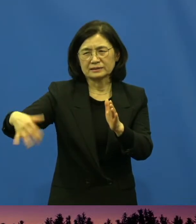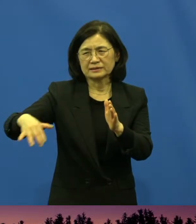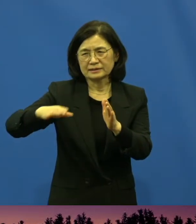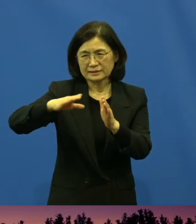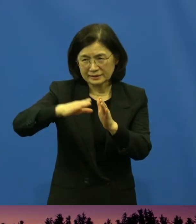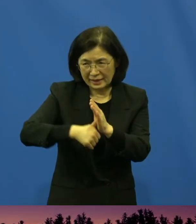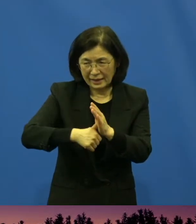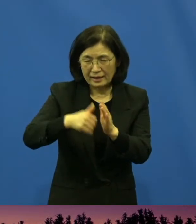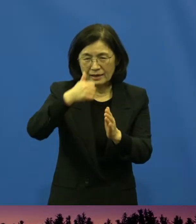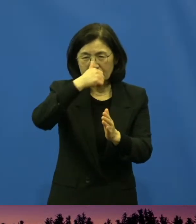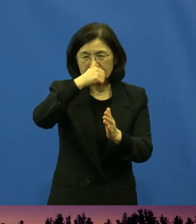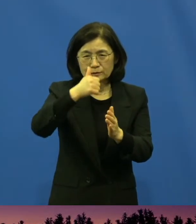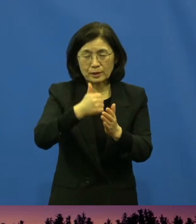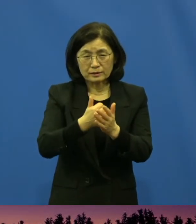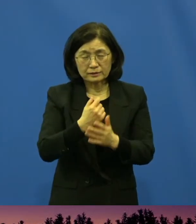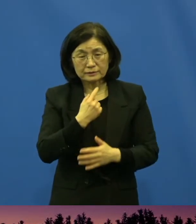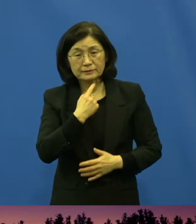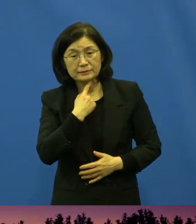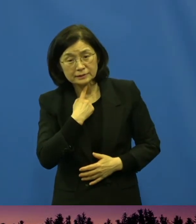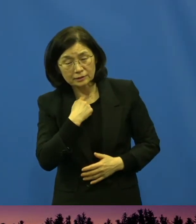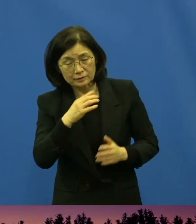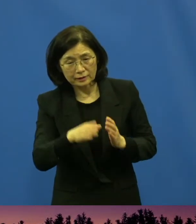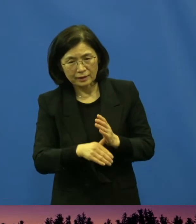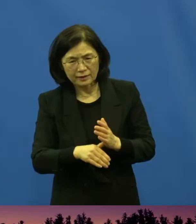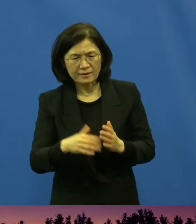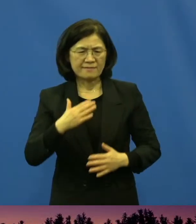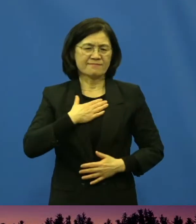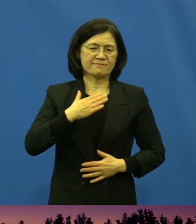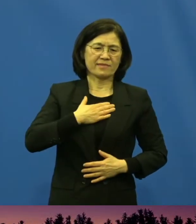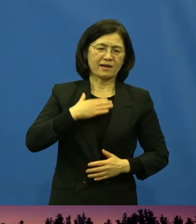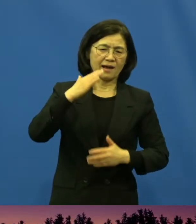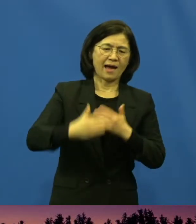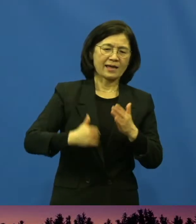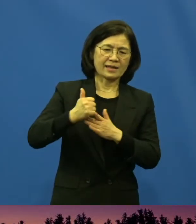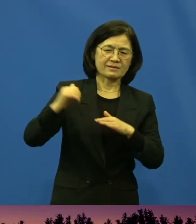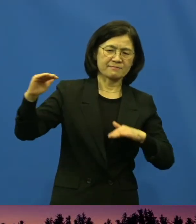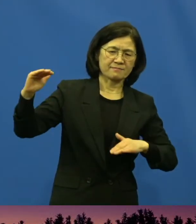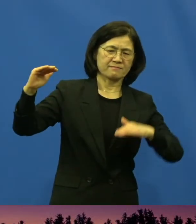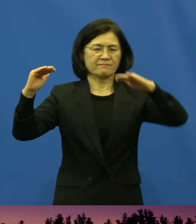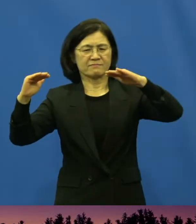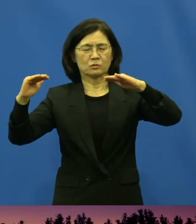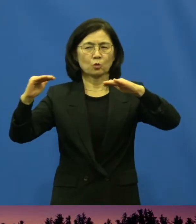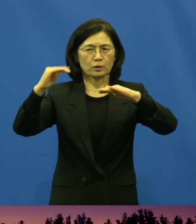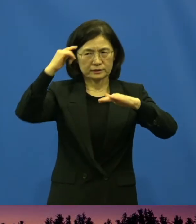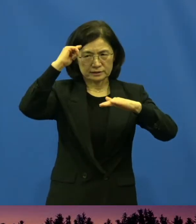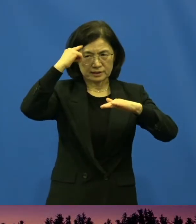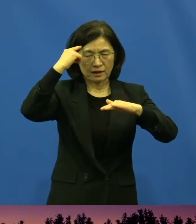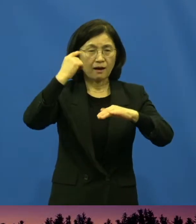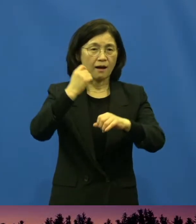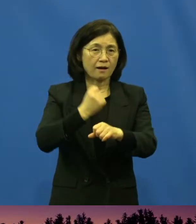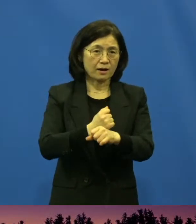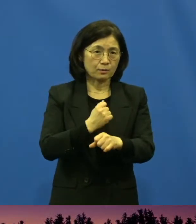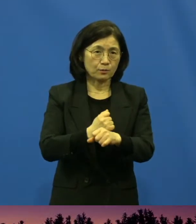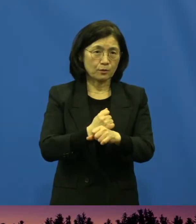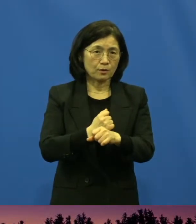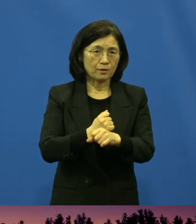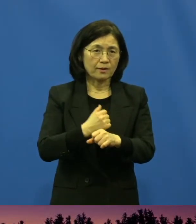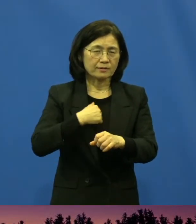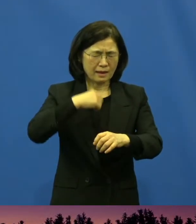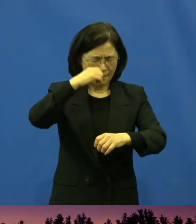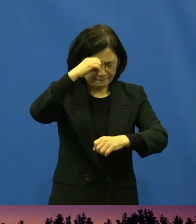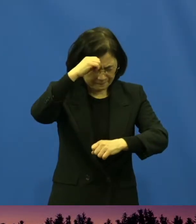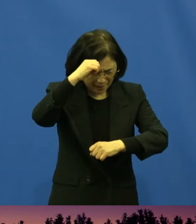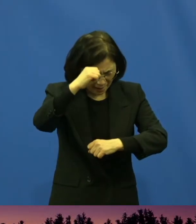죄를 지을 때 내가 하나님이에요. 내 마음대로 하잖아요. 그죠? 죄를 지을 때 내가 마음대로 하잖아요.